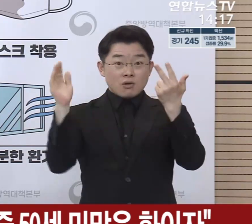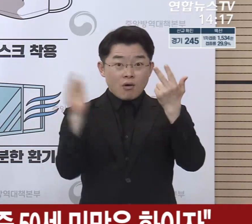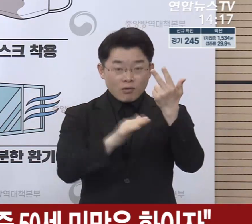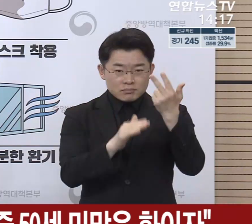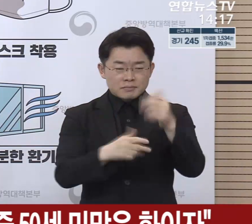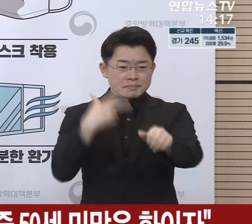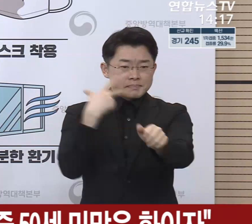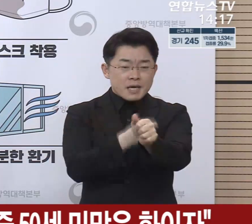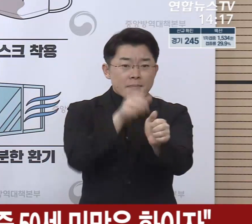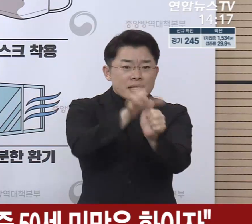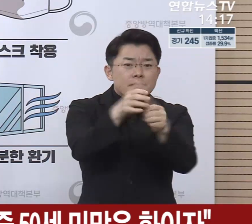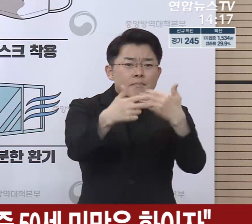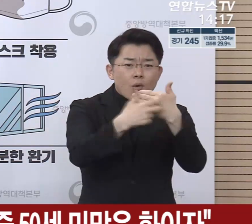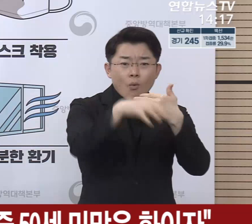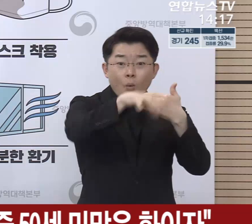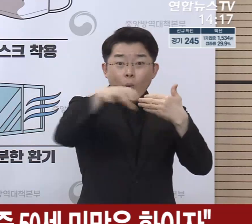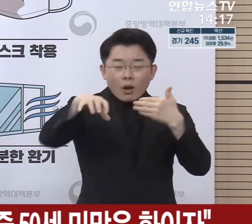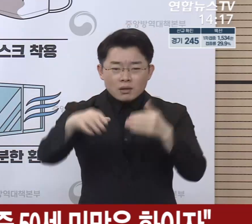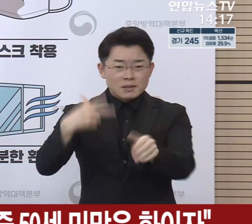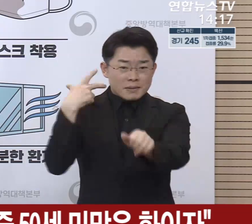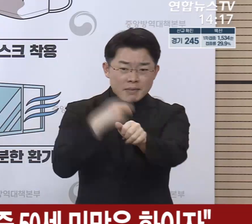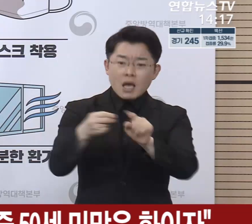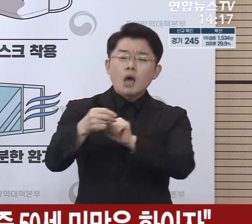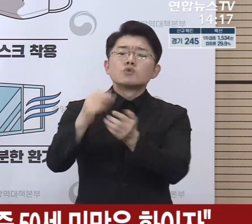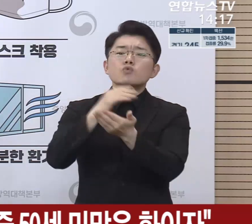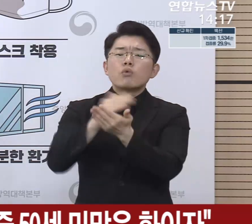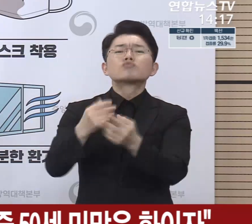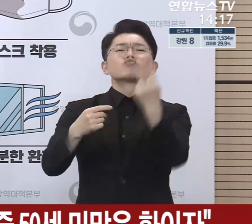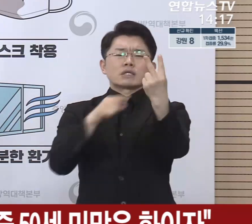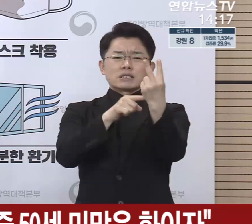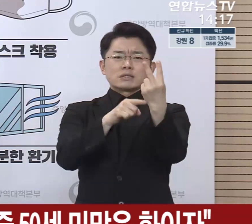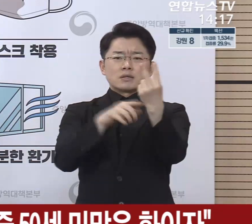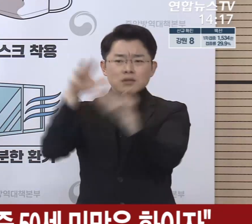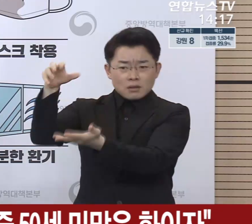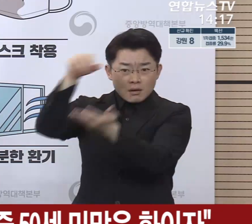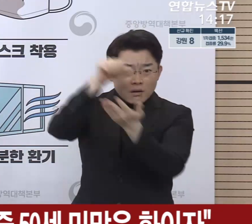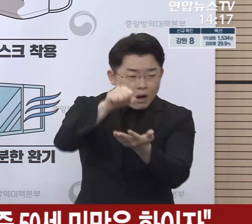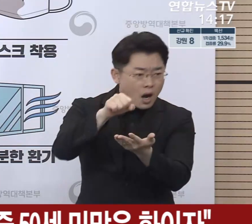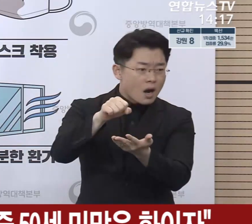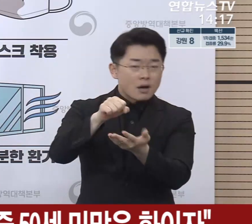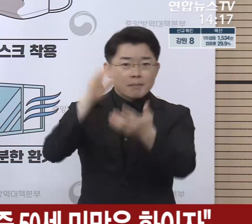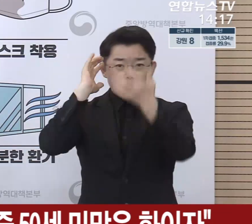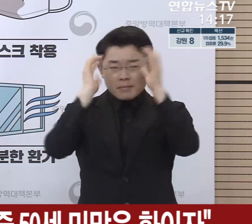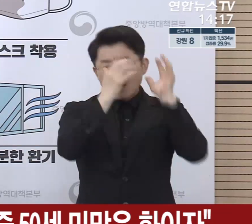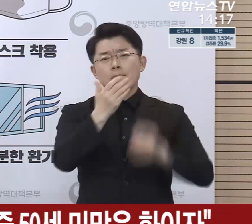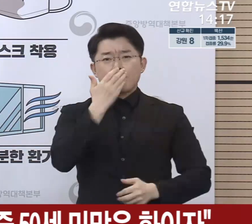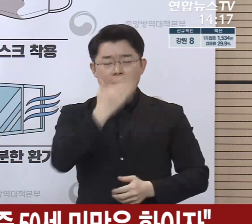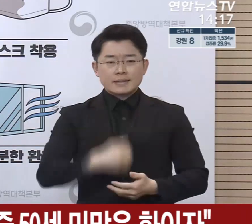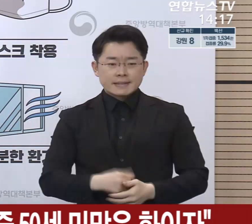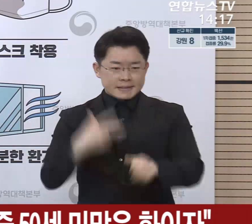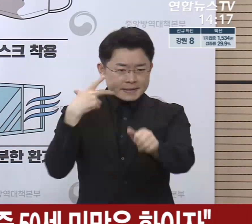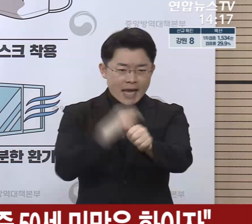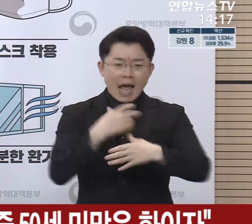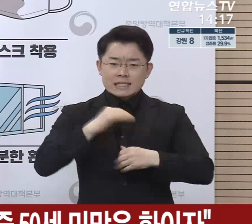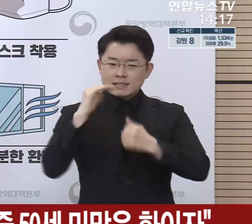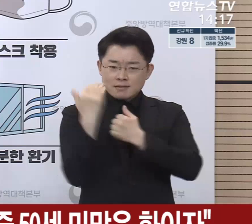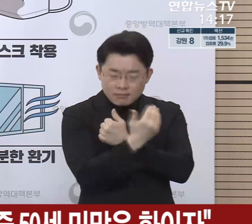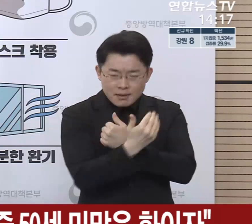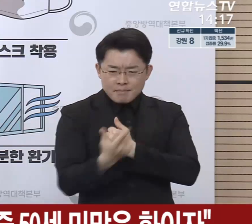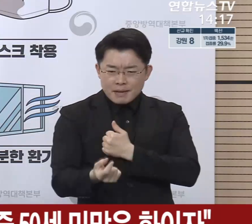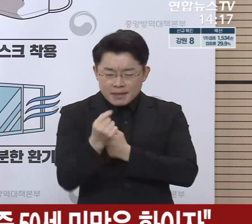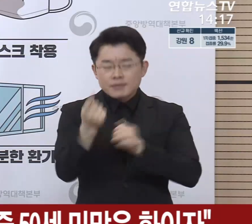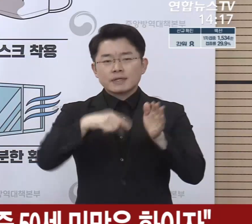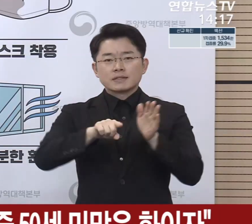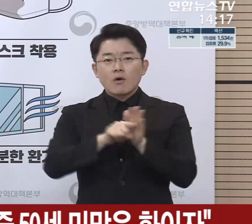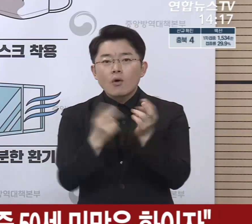대부분의 위탁의료기관에서 2종류 이상의 백신을 활용하여 접종을 실시함에 따라 안전하고 신속한 접종을